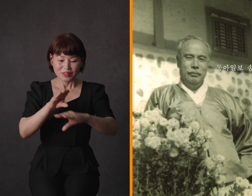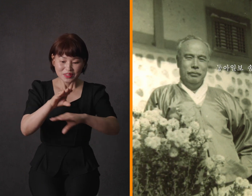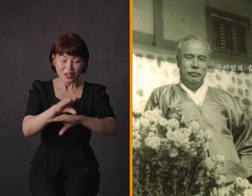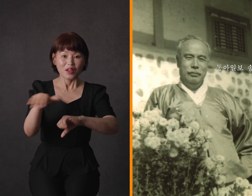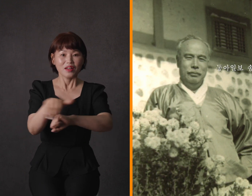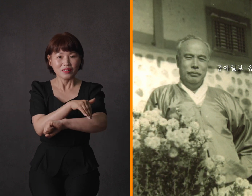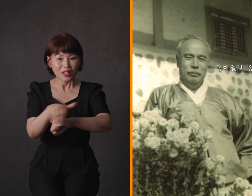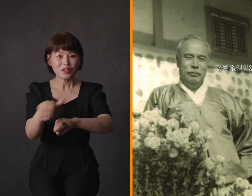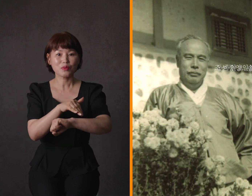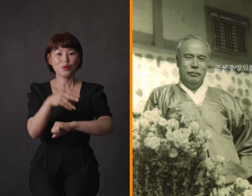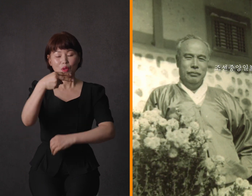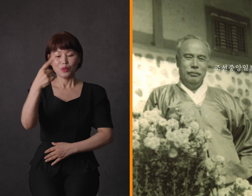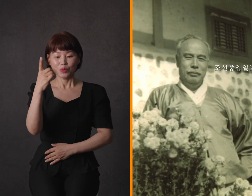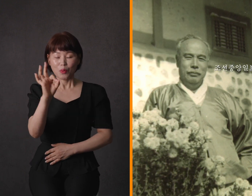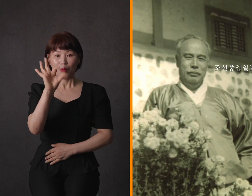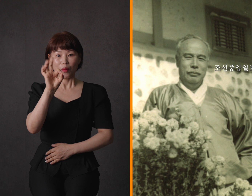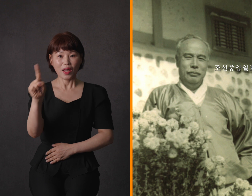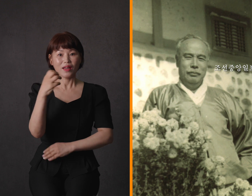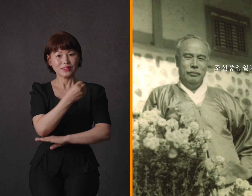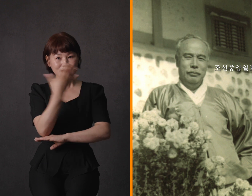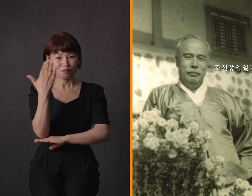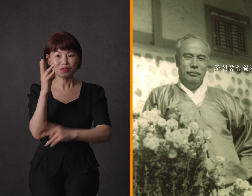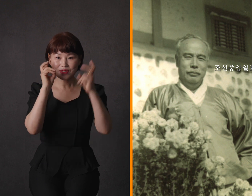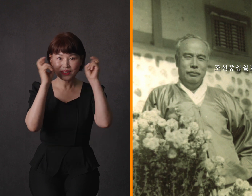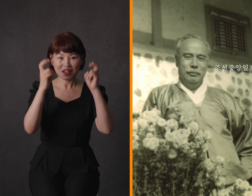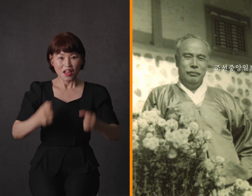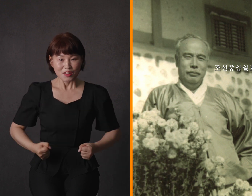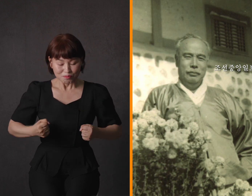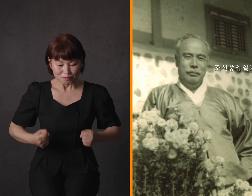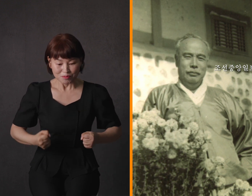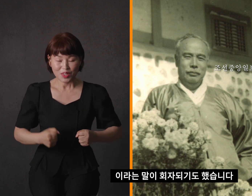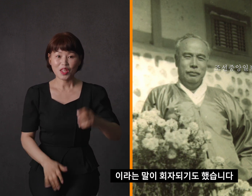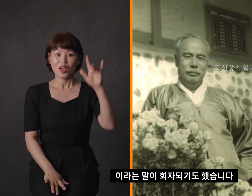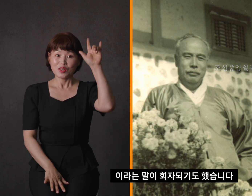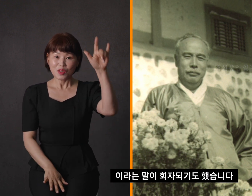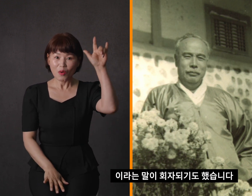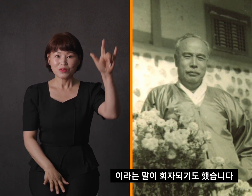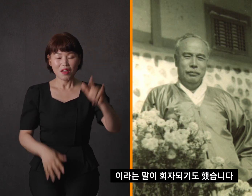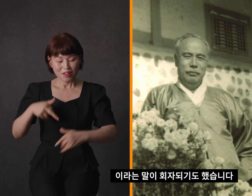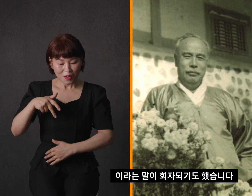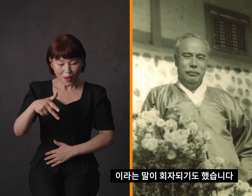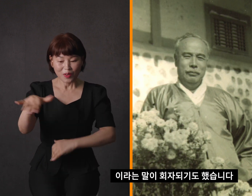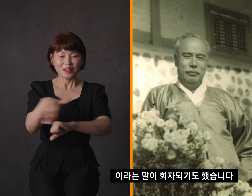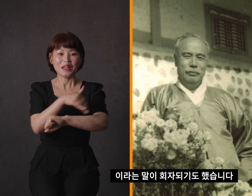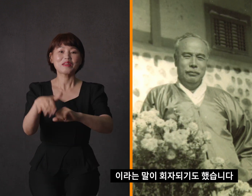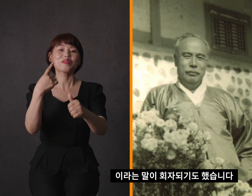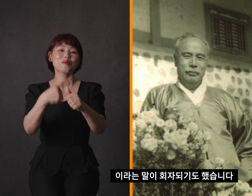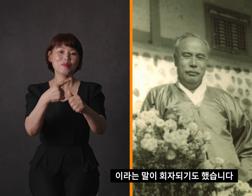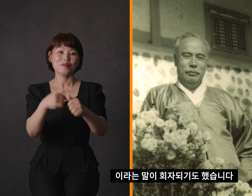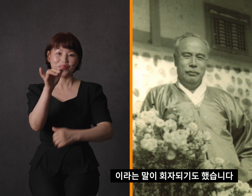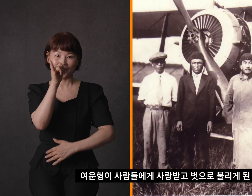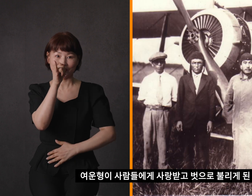인력거로 꺼덕꺼덕, 조선중앙일보 여운형은 걸어서 뚜벅뚜벅이라는 말이 회자되기도 했습니다.